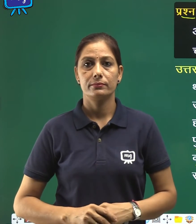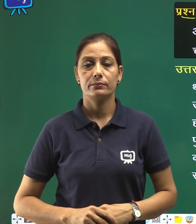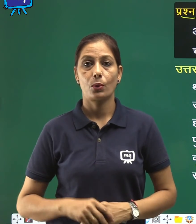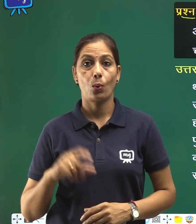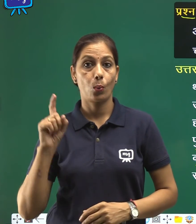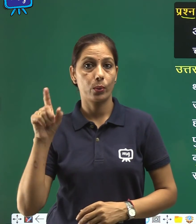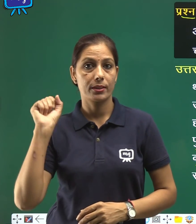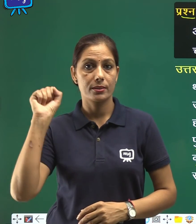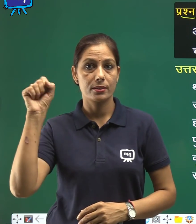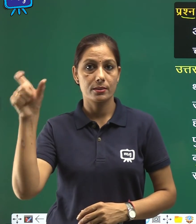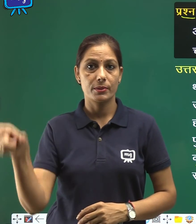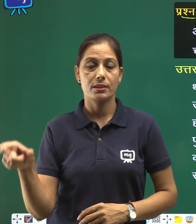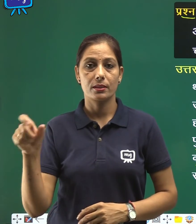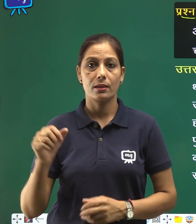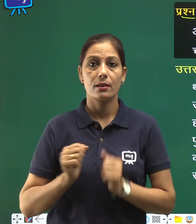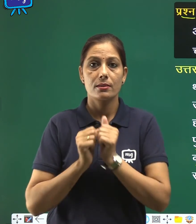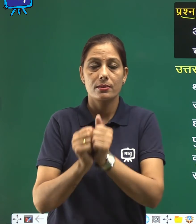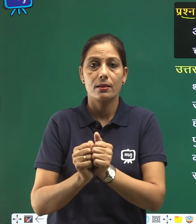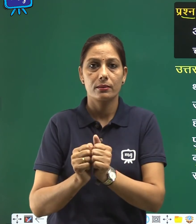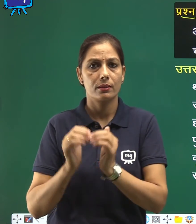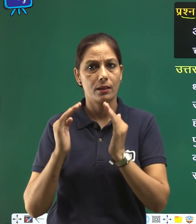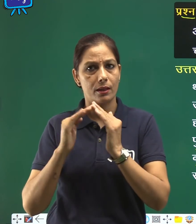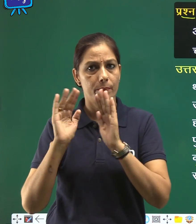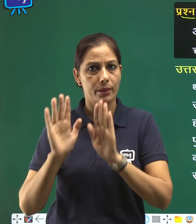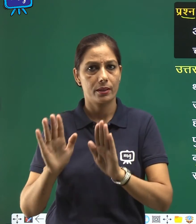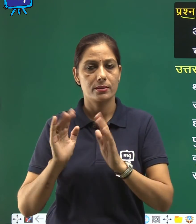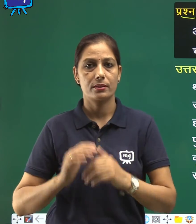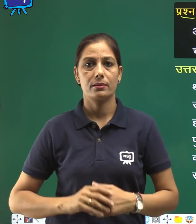उनके साथ रहना चाहती थी।